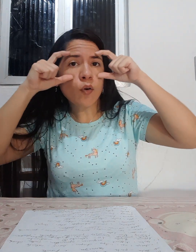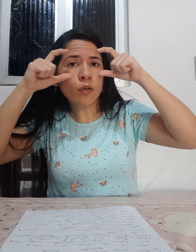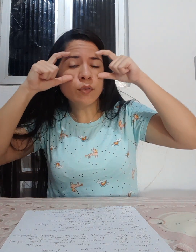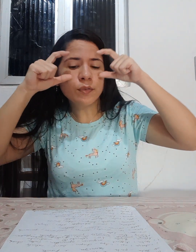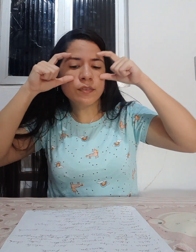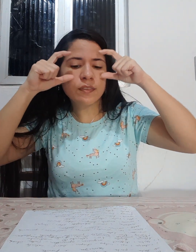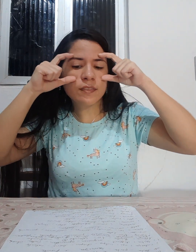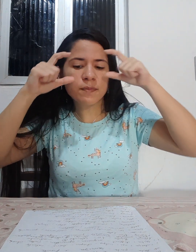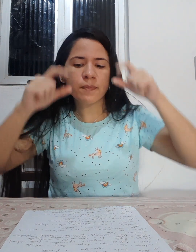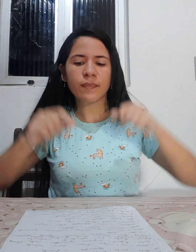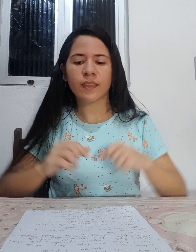óculos.